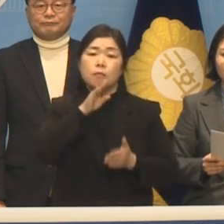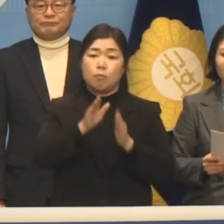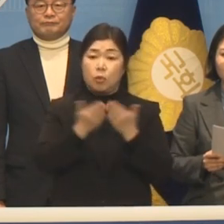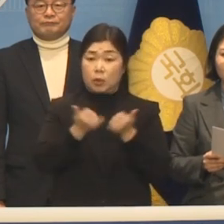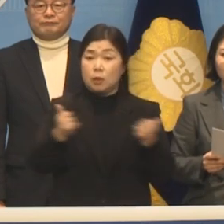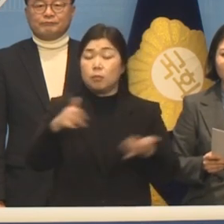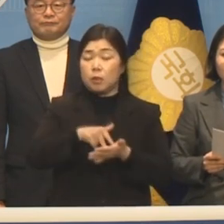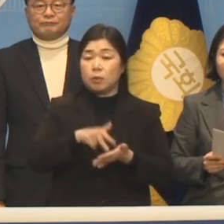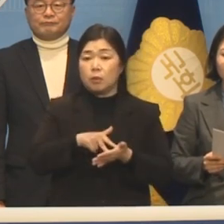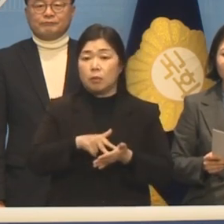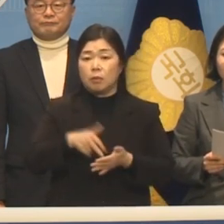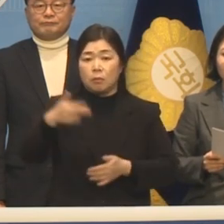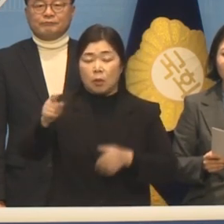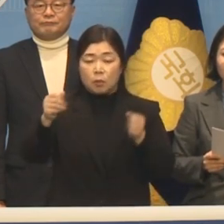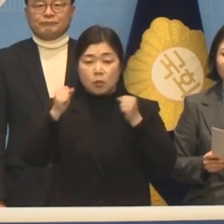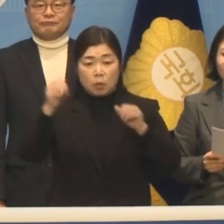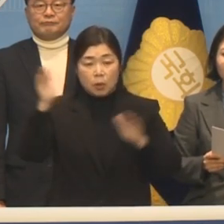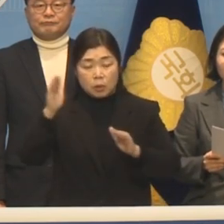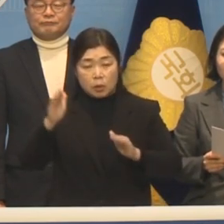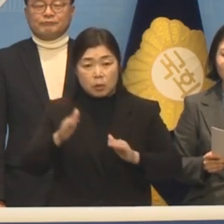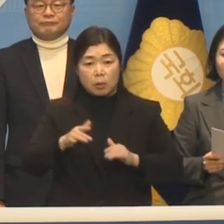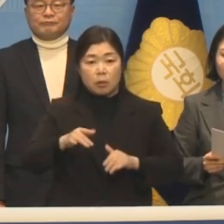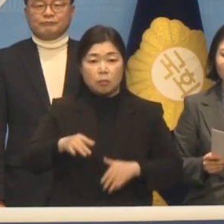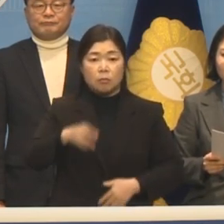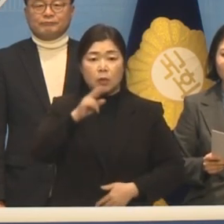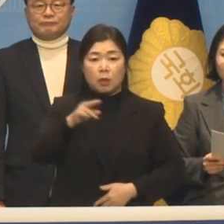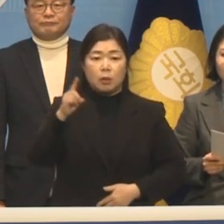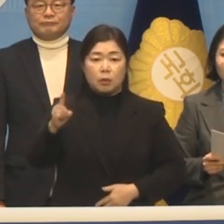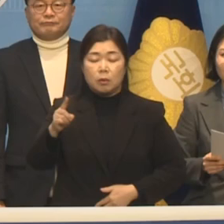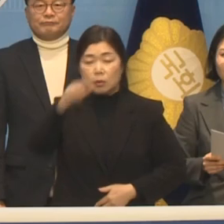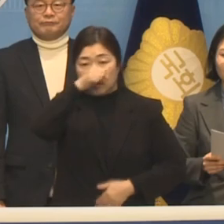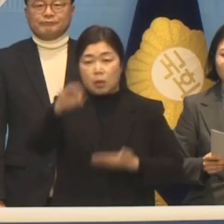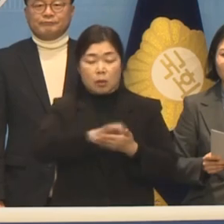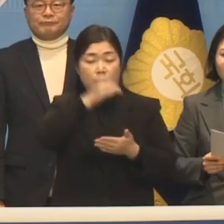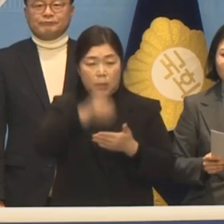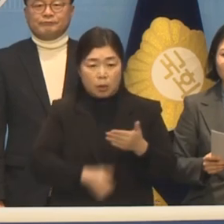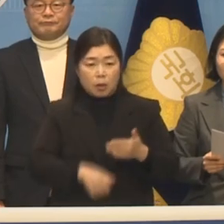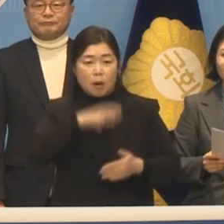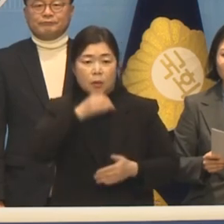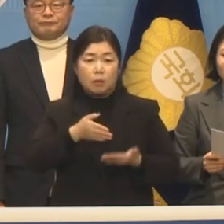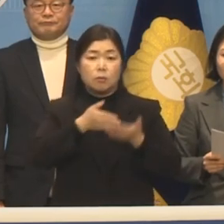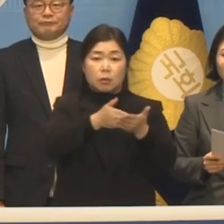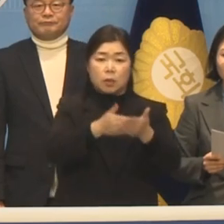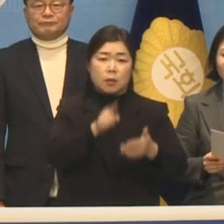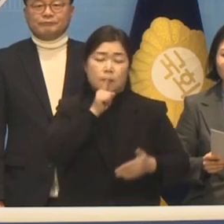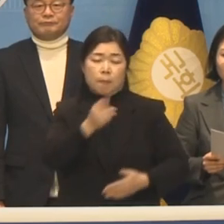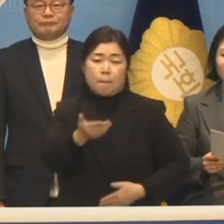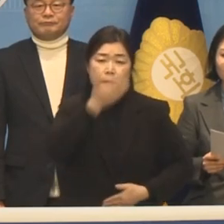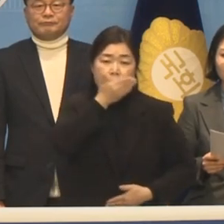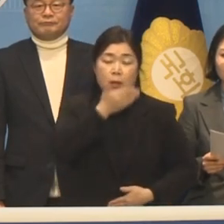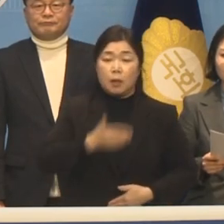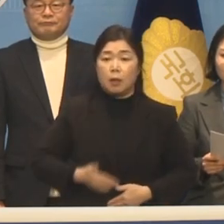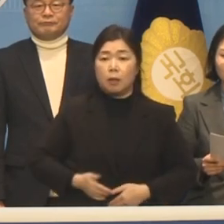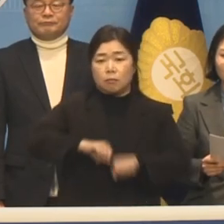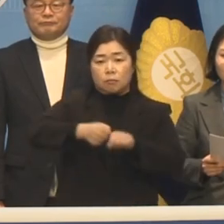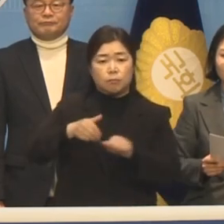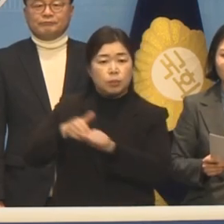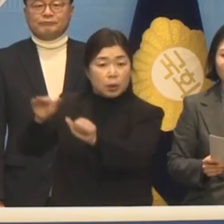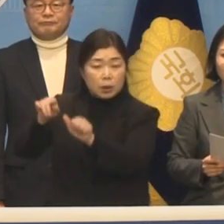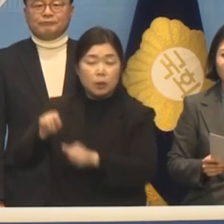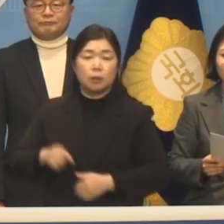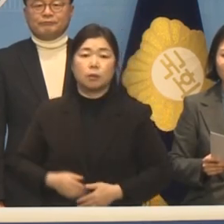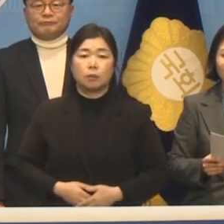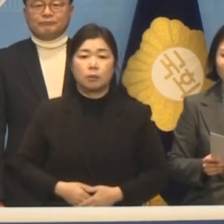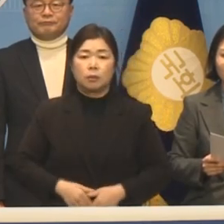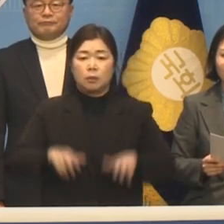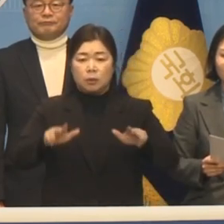카이스트의 졸업생이 R&D 삭감에 항의하고 얘기하는 말을 입틀막 당했습니다. 이는